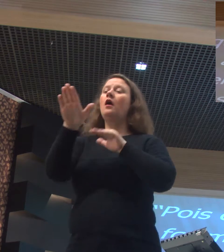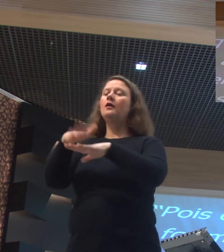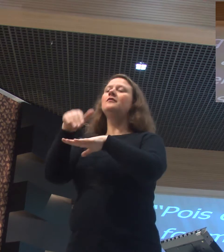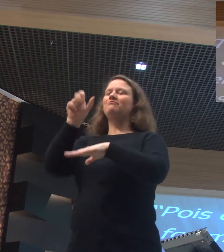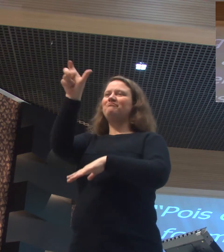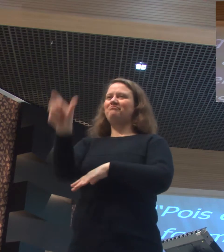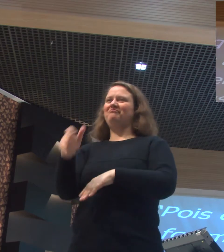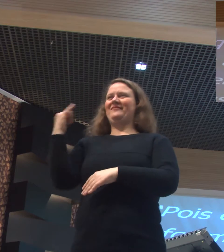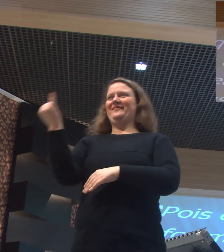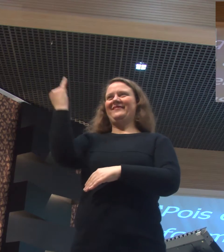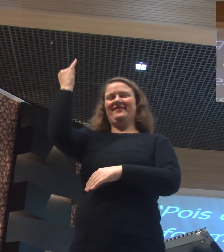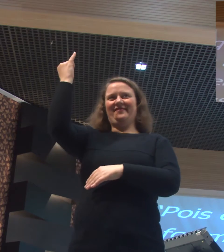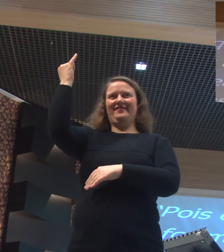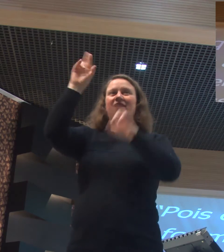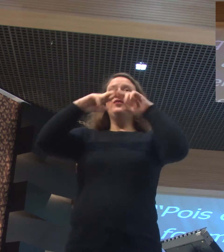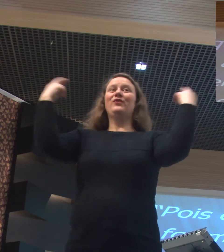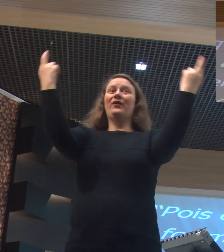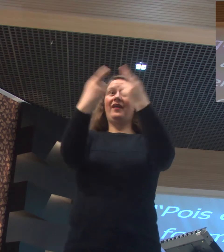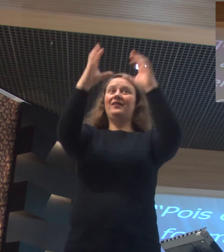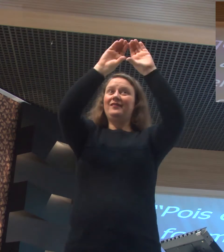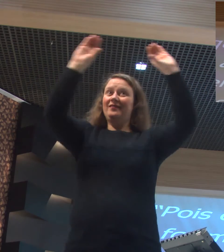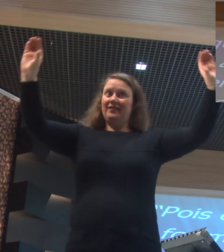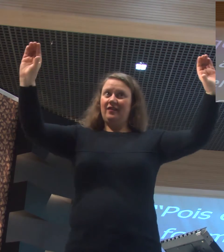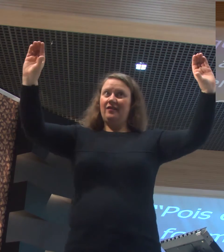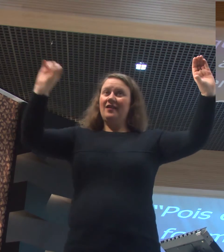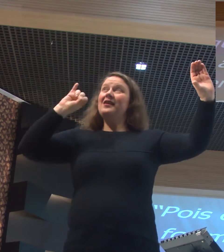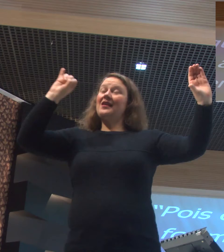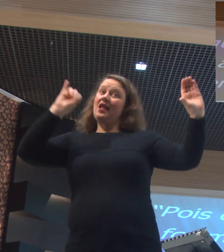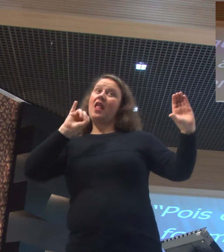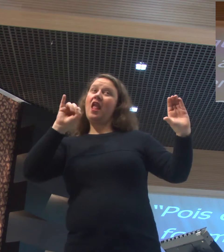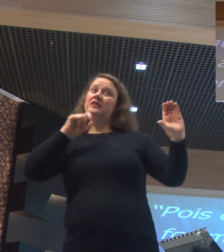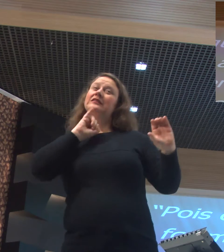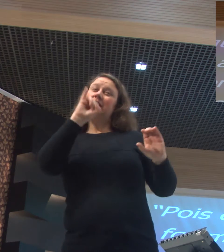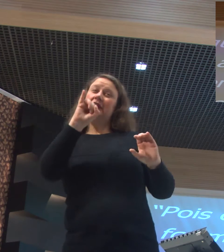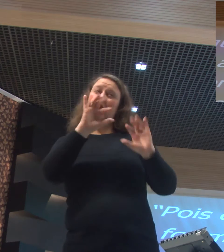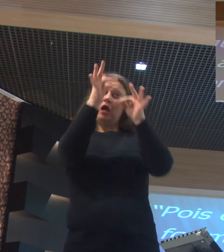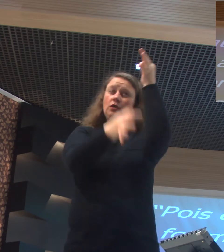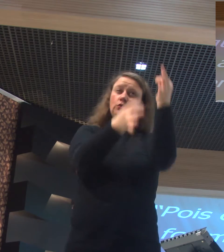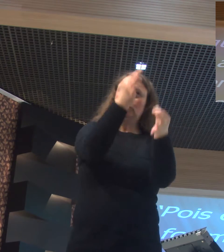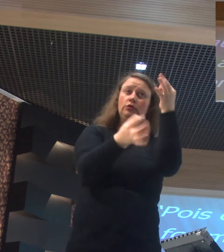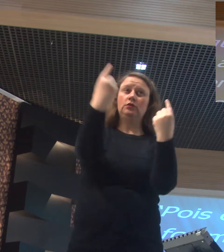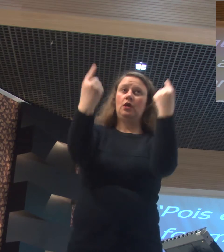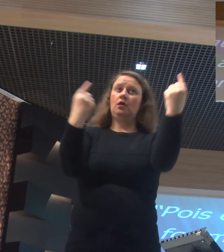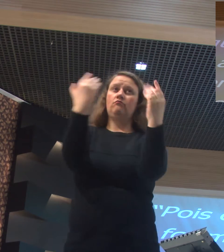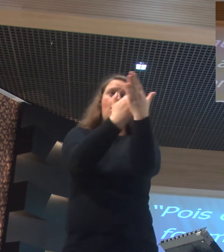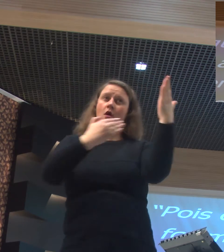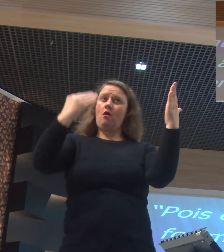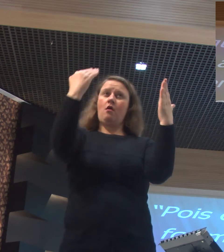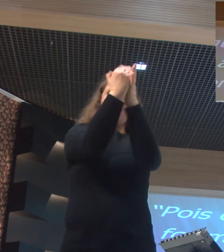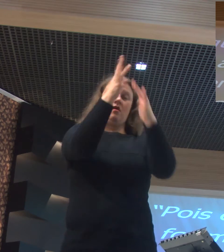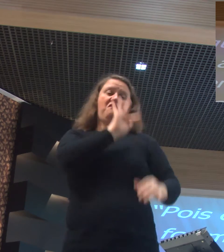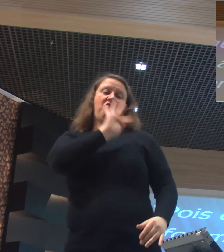no reino dos céus. Pois eu lhes digo que se a justiça de vocês não for muito superior à dos